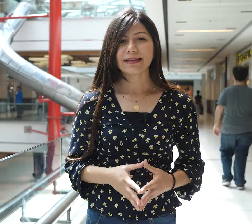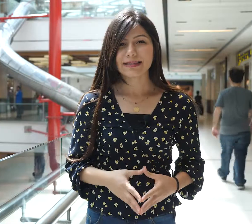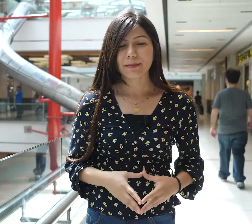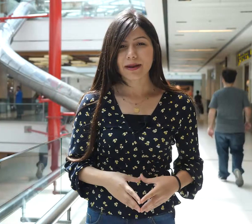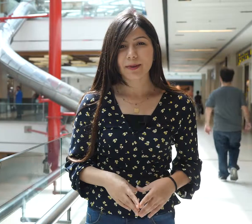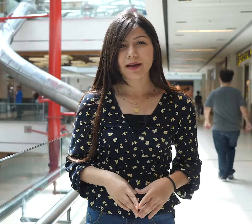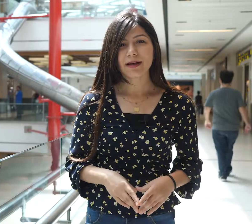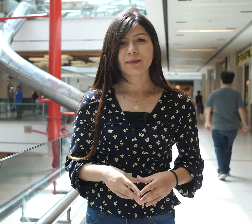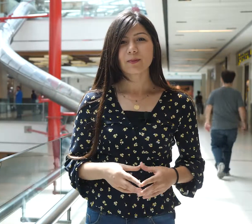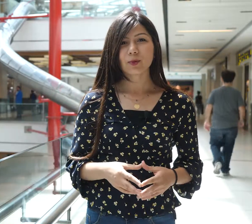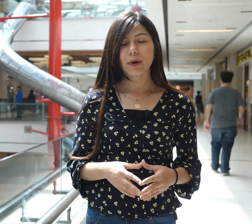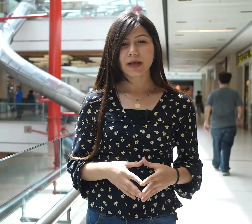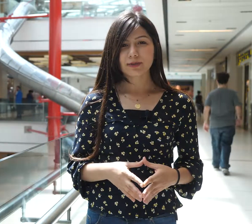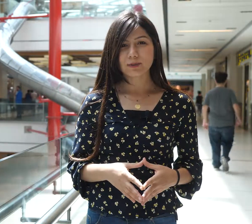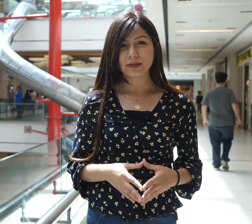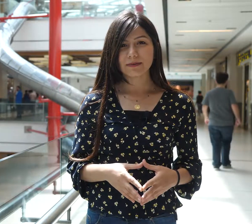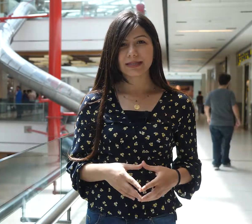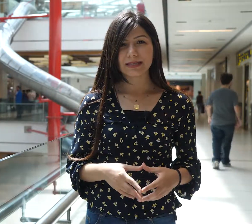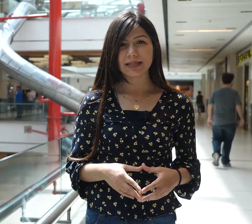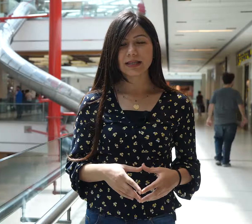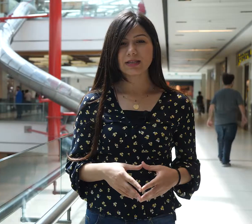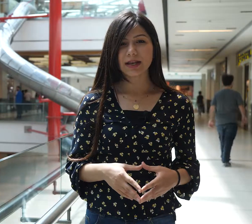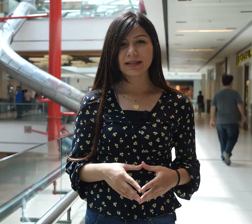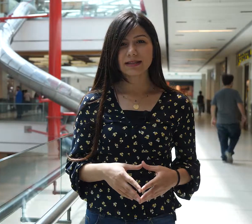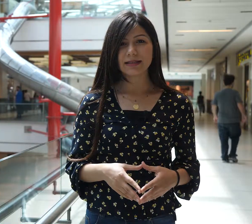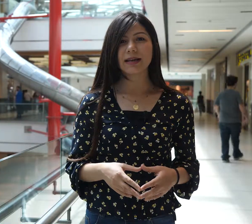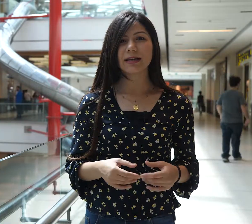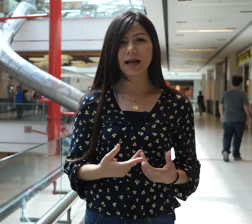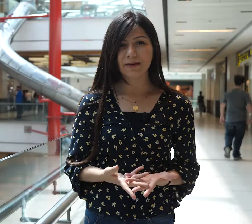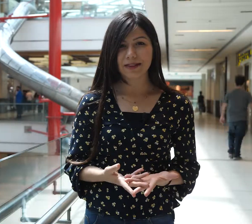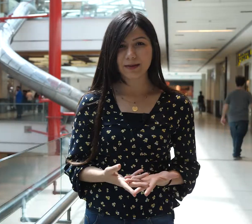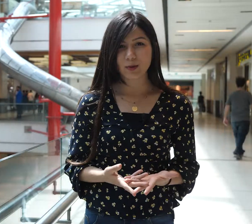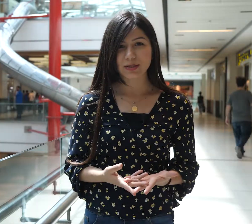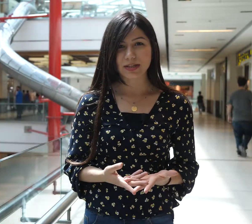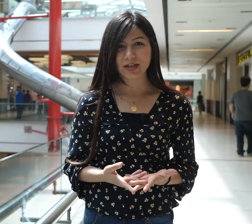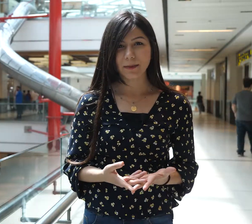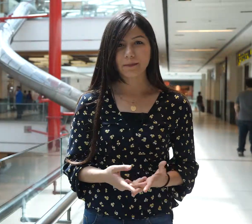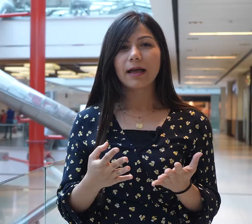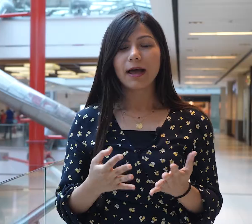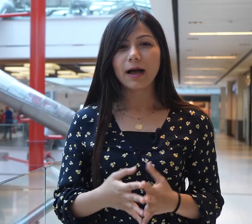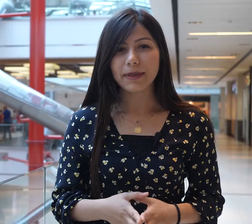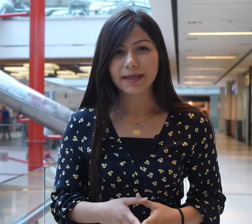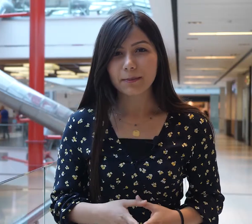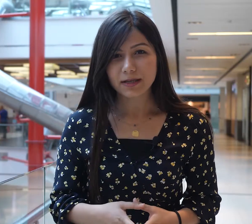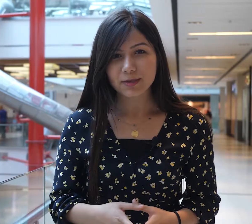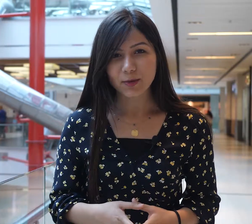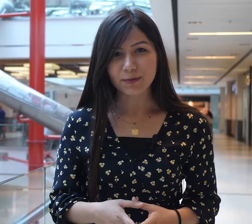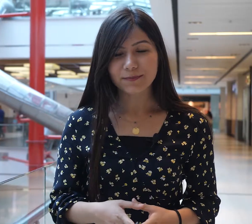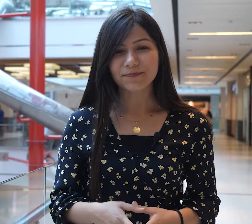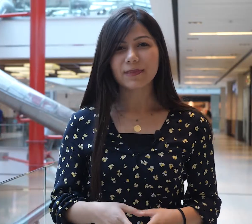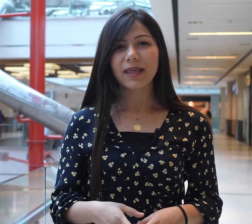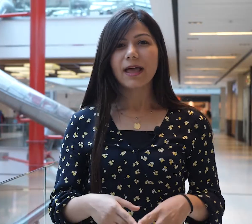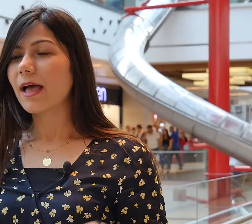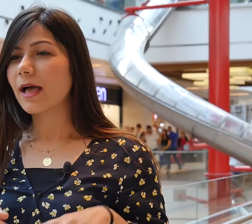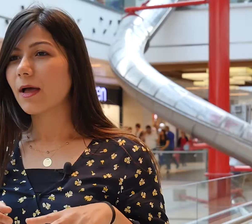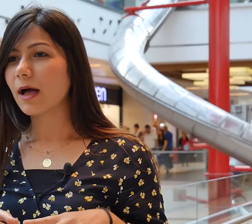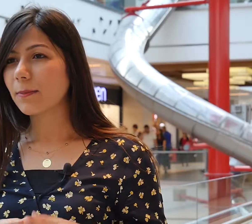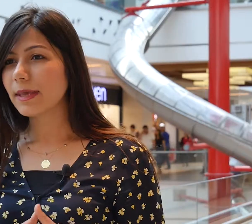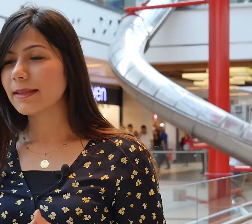Herkese merhaba. Bugün Paladium TV'de sizlere işaret dilinde kıyafetleri göstereceğim. Abiye ile başlıyorum. Abiye'de